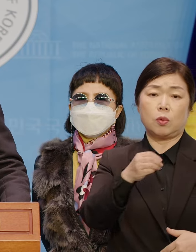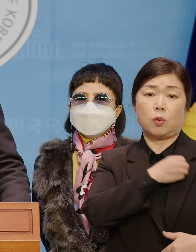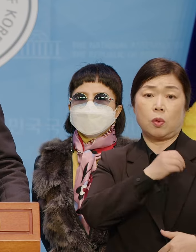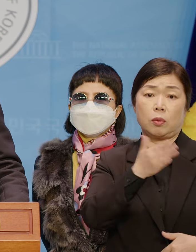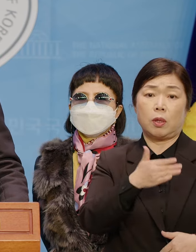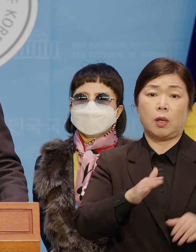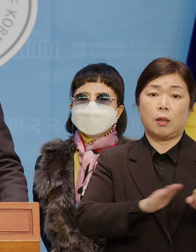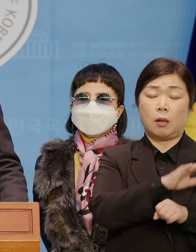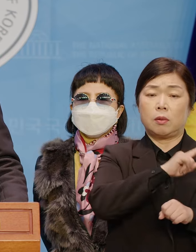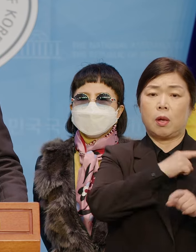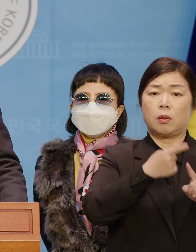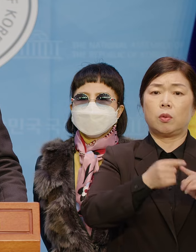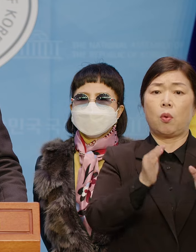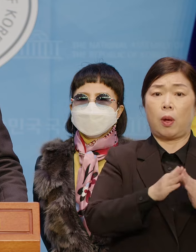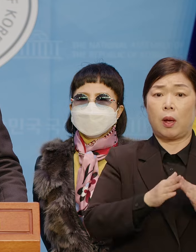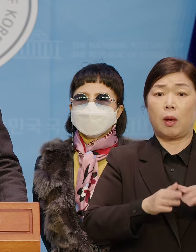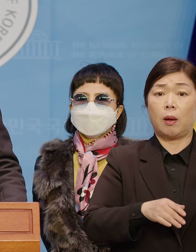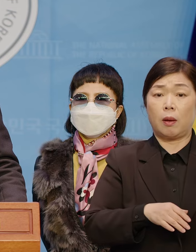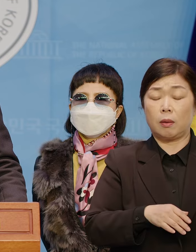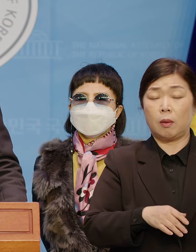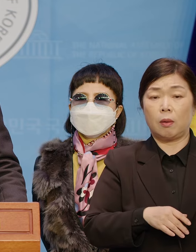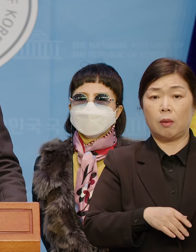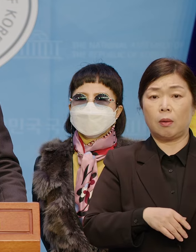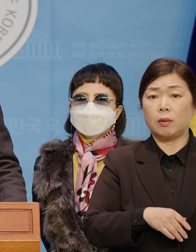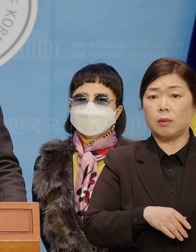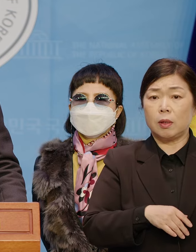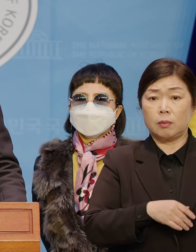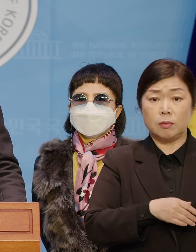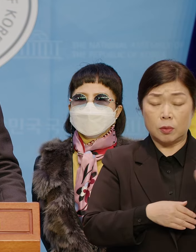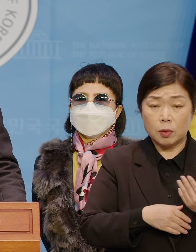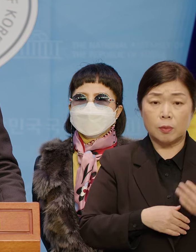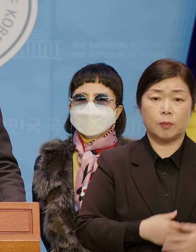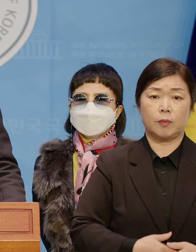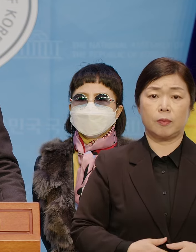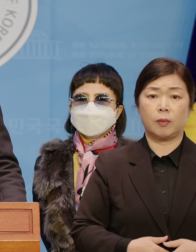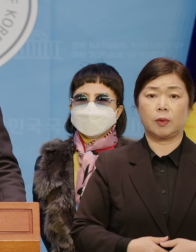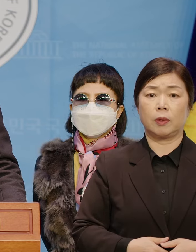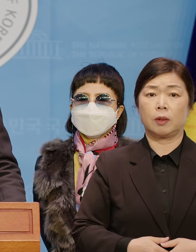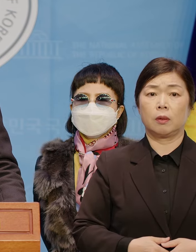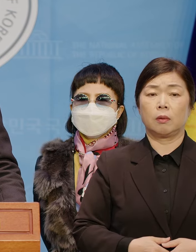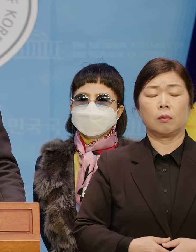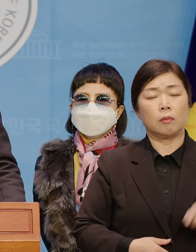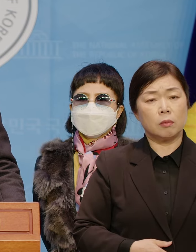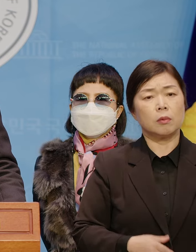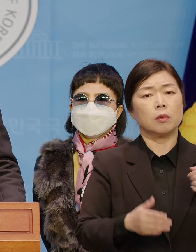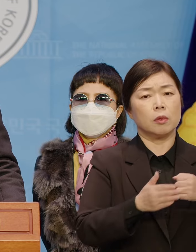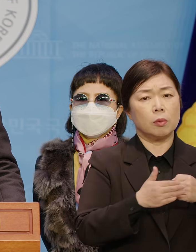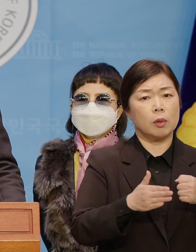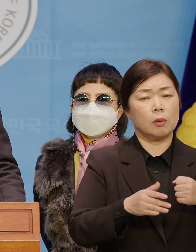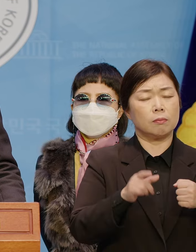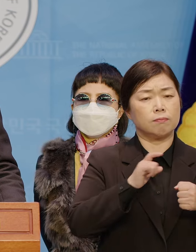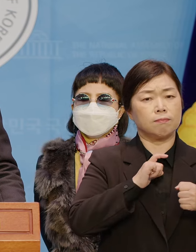있는 사랑제일교회에서 나왔다고 말한 그 방문 영업 목사들이 얘기를 합니다 그래서 그 부분들이 명예훼손성